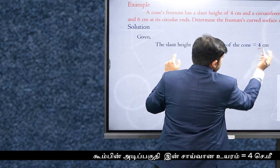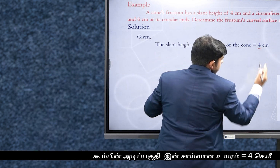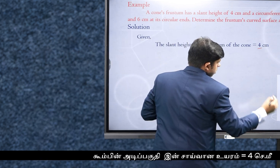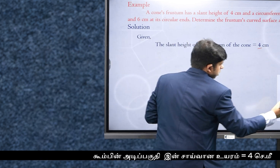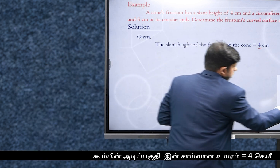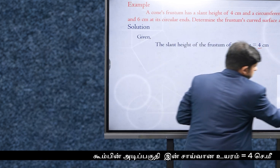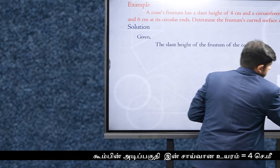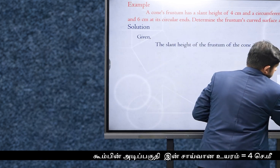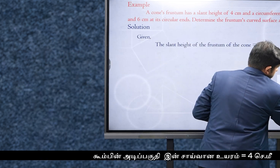சென்டிமீட்டர்.